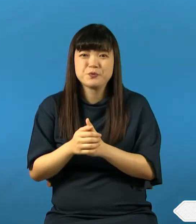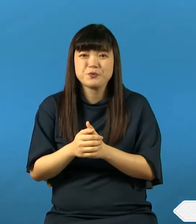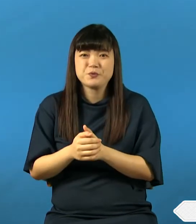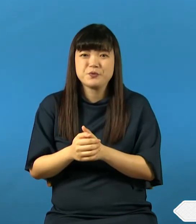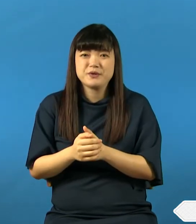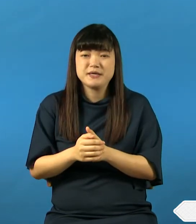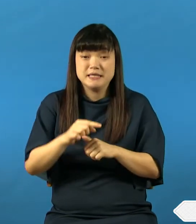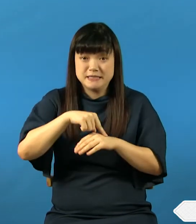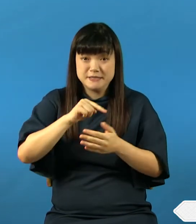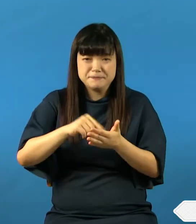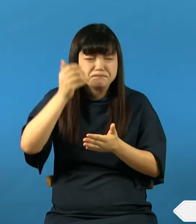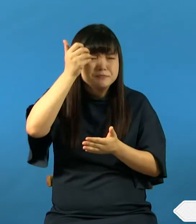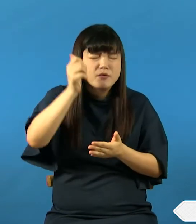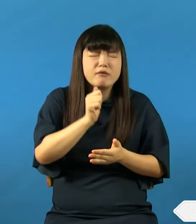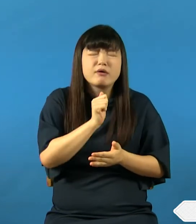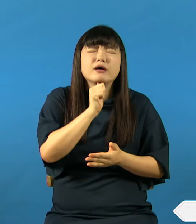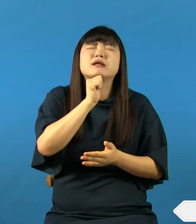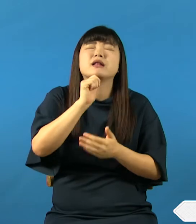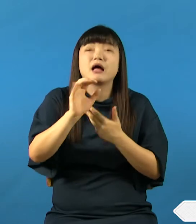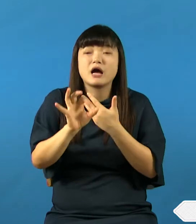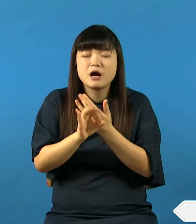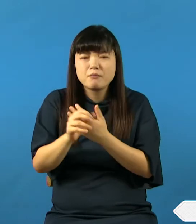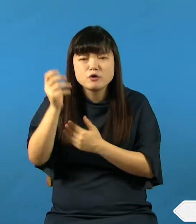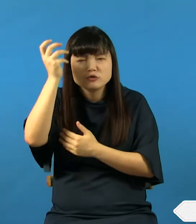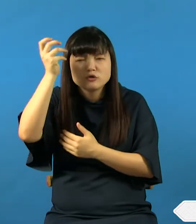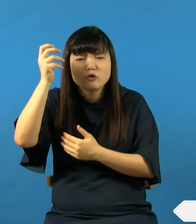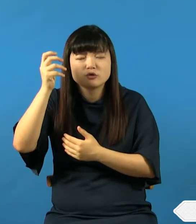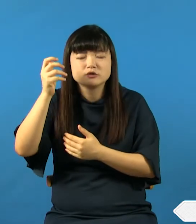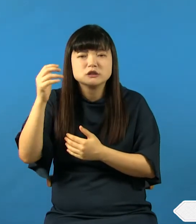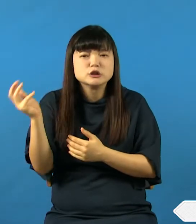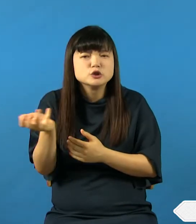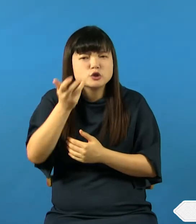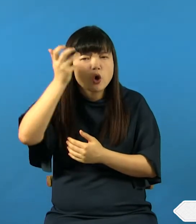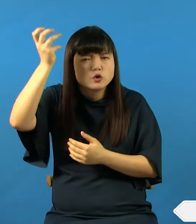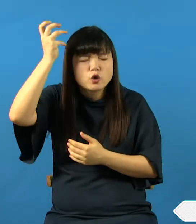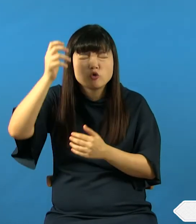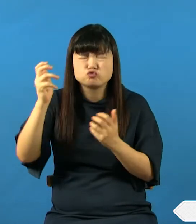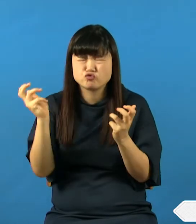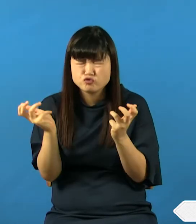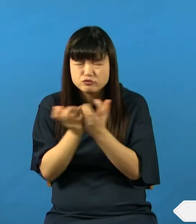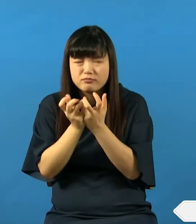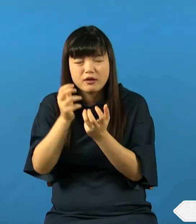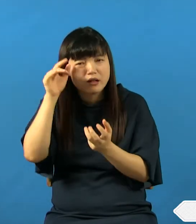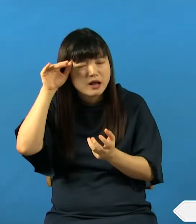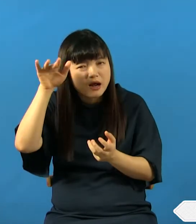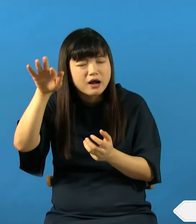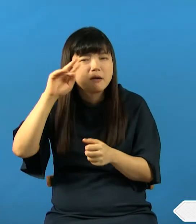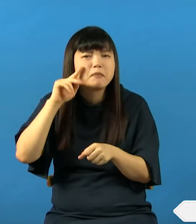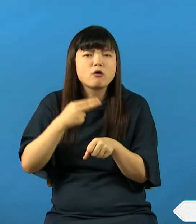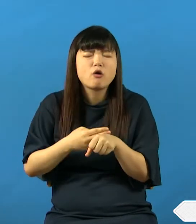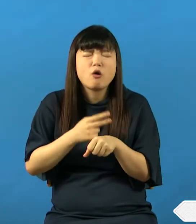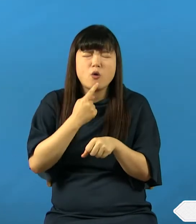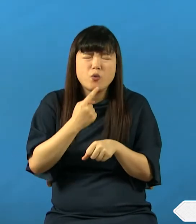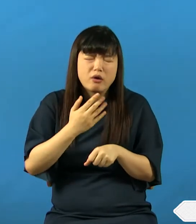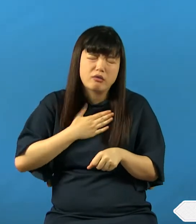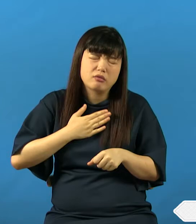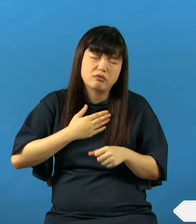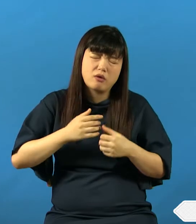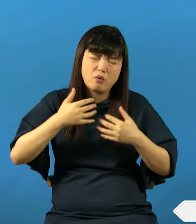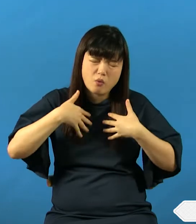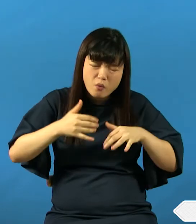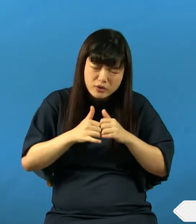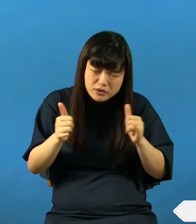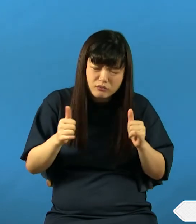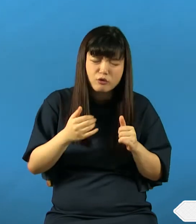합니다. 심령이 가난해지면 성령 충만을 사모하게 됩니다. 사도 바울처럼 오호라